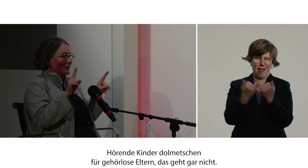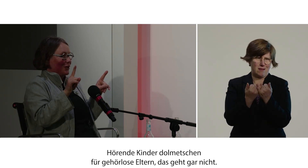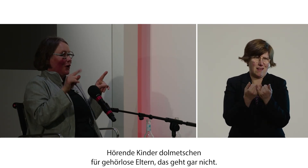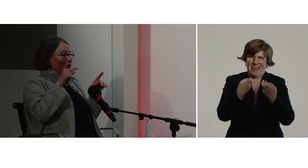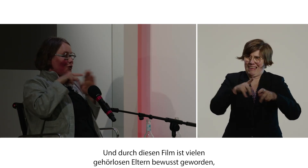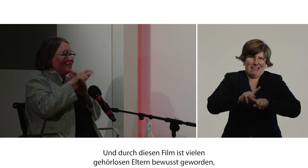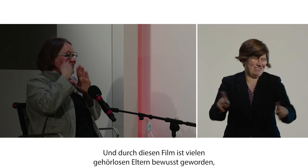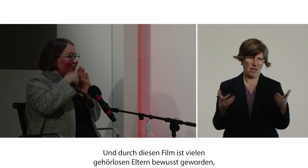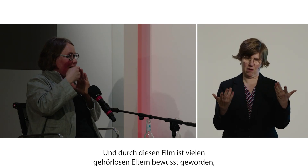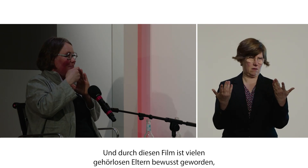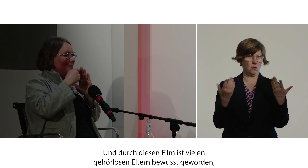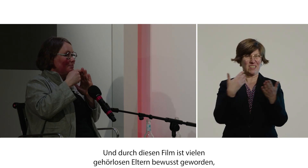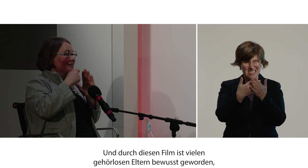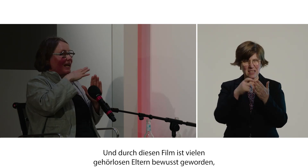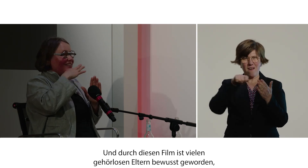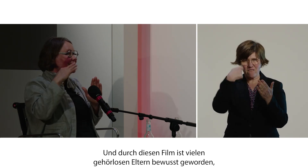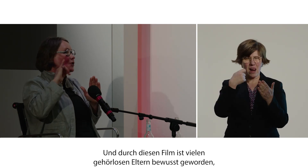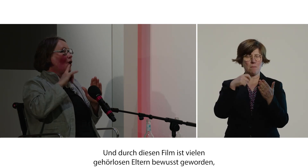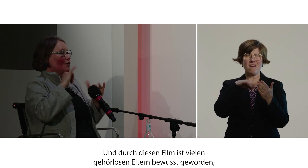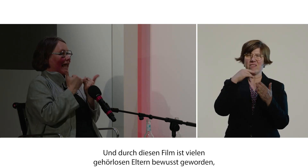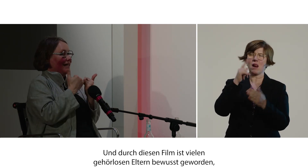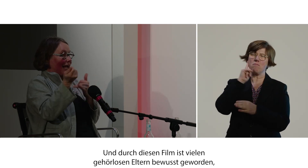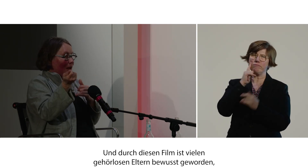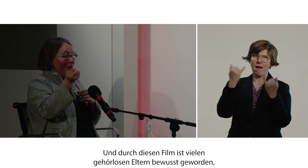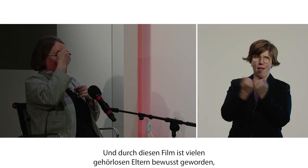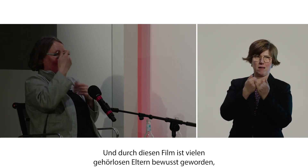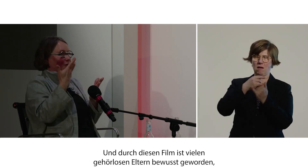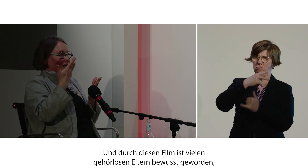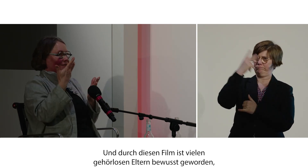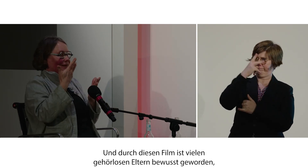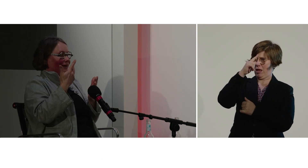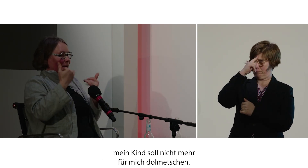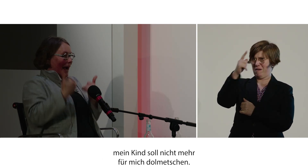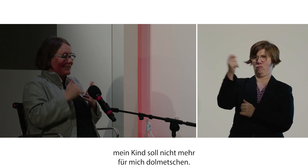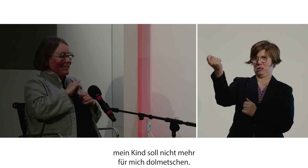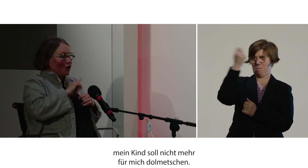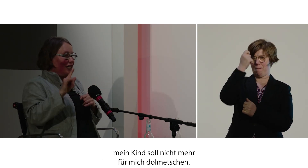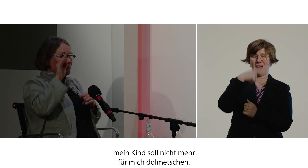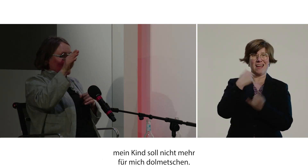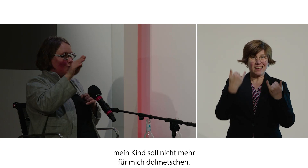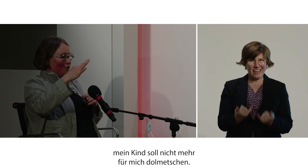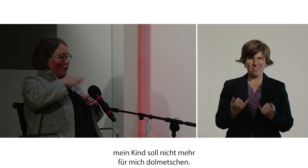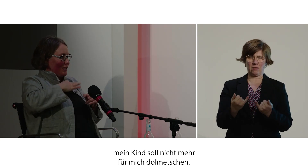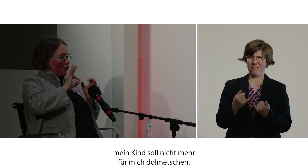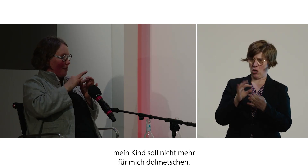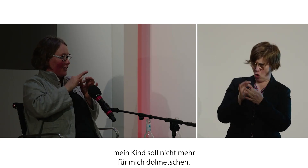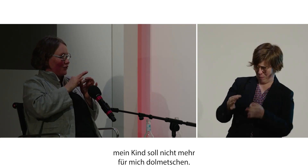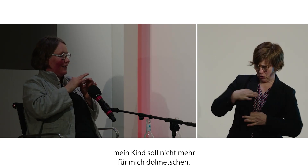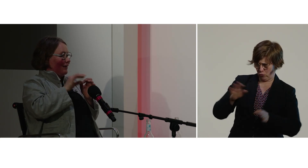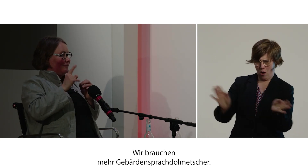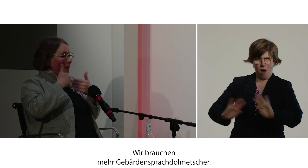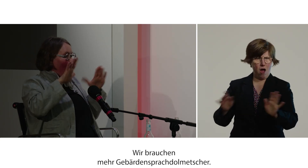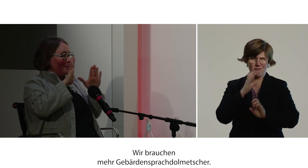geht gar nicht. Und durch diesen Film sind bei vielen gehörlosen Eltern erst mal bewusst geworden, mein Kind soll nicht mehr in Zukunft für mich